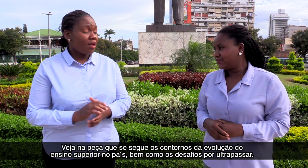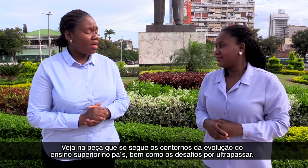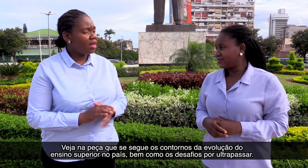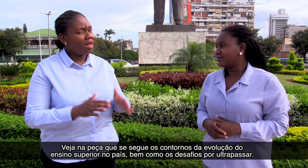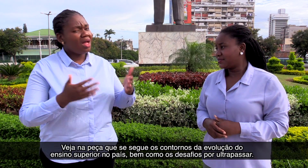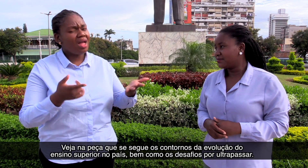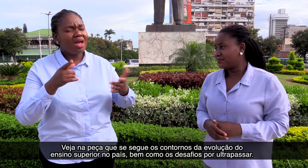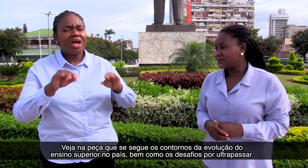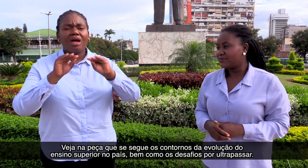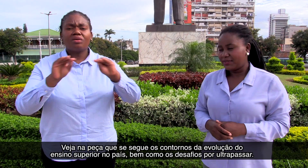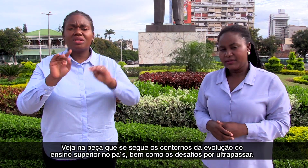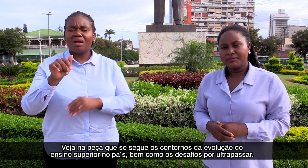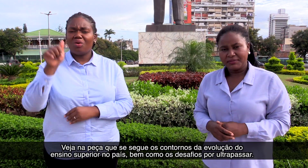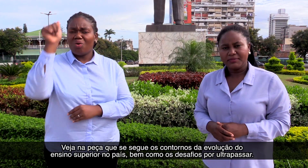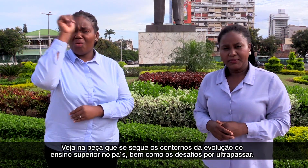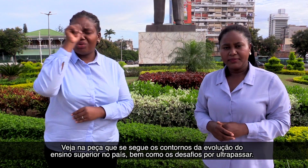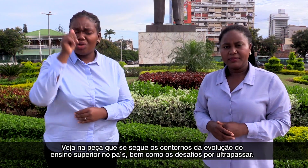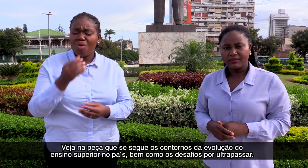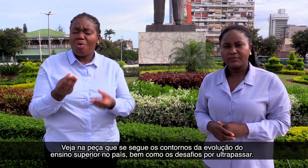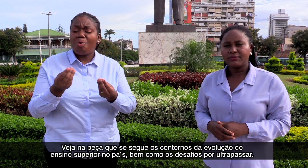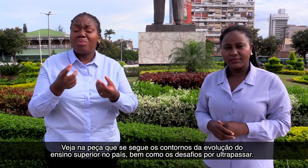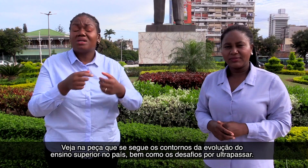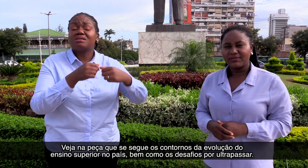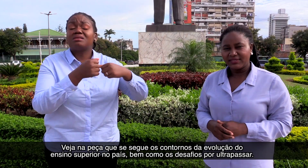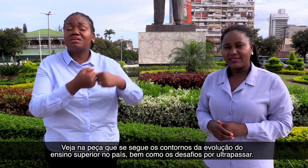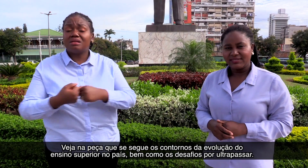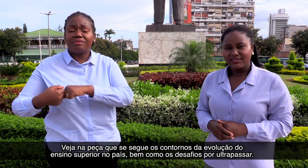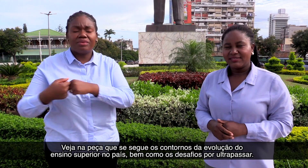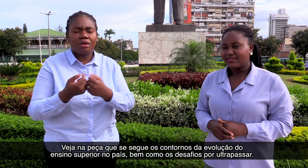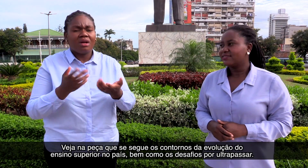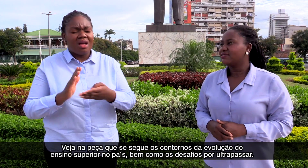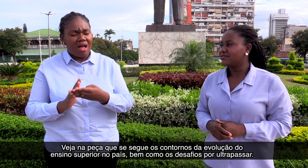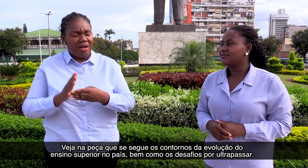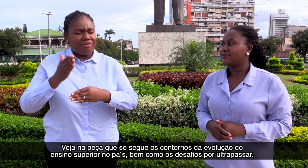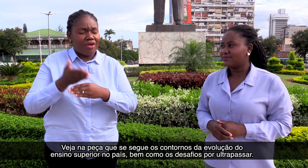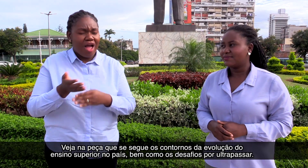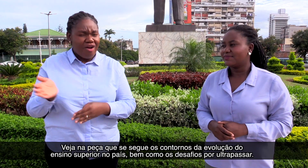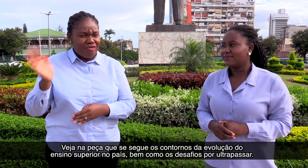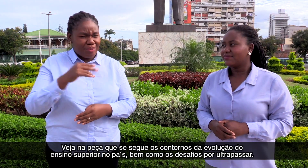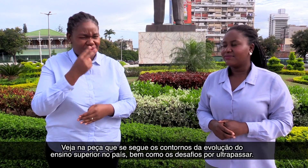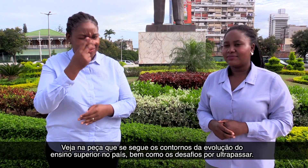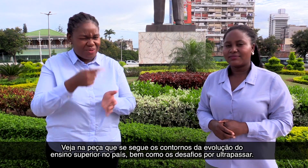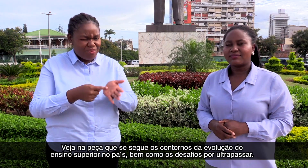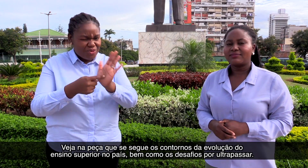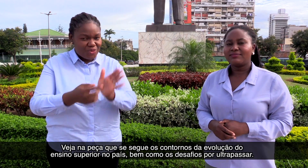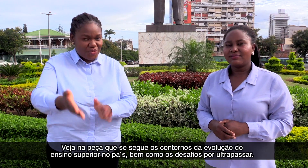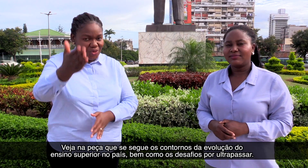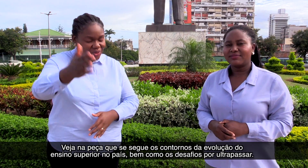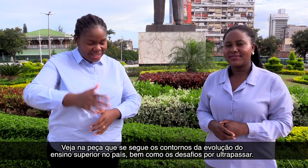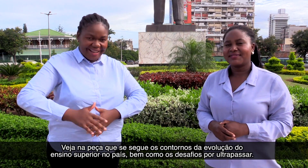curso. Veja na peça que se segue os contornos da evolução do ensino superior no país, bem como os desafios por